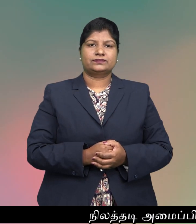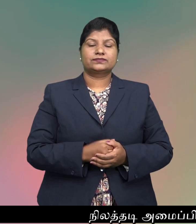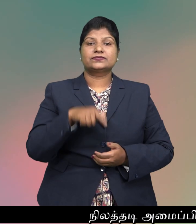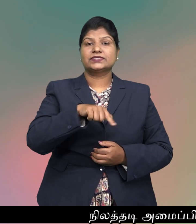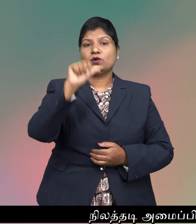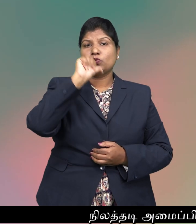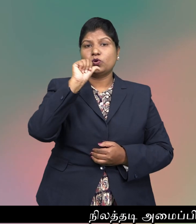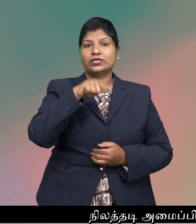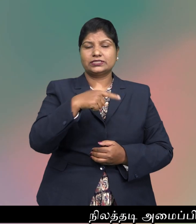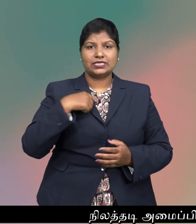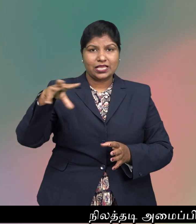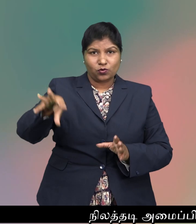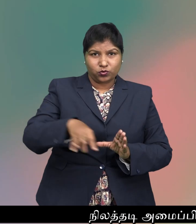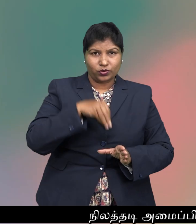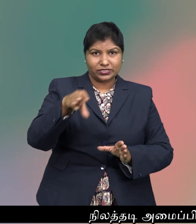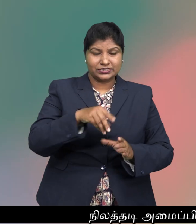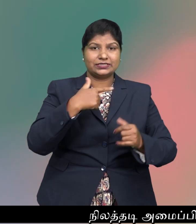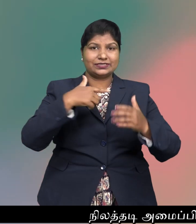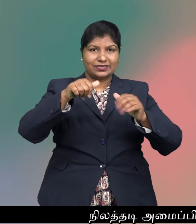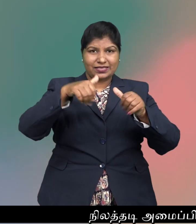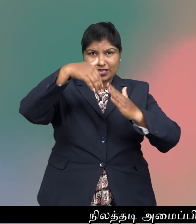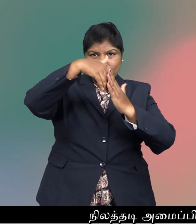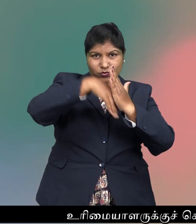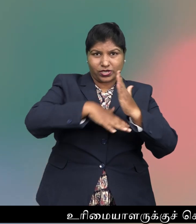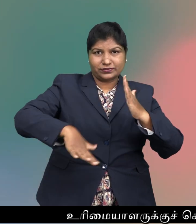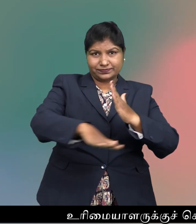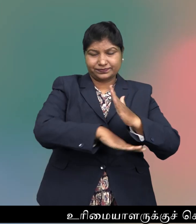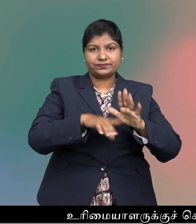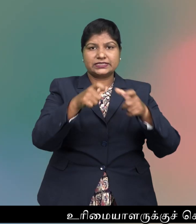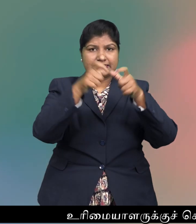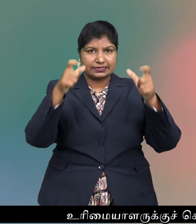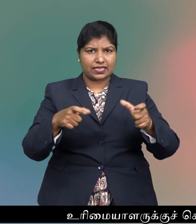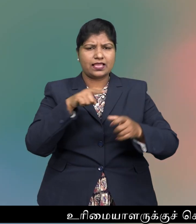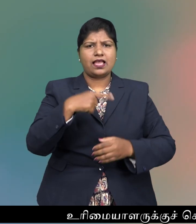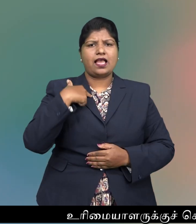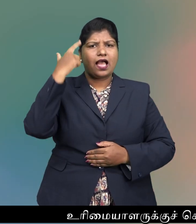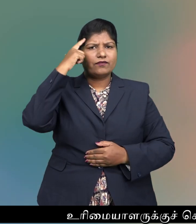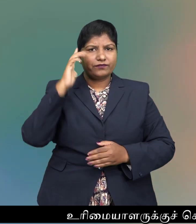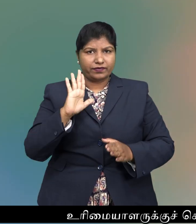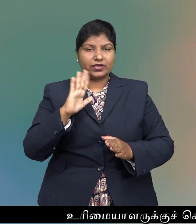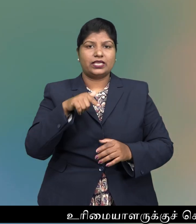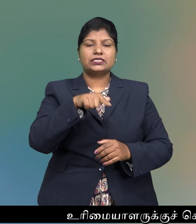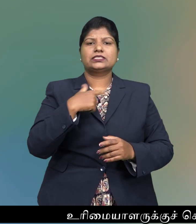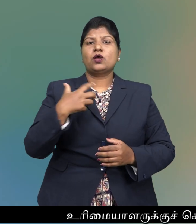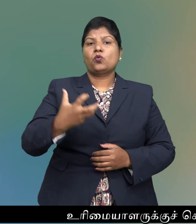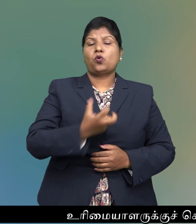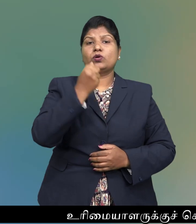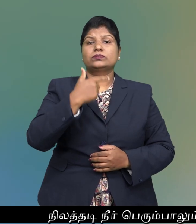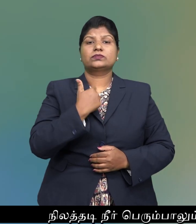நிலத்தடி அமைப்பிலிருந்து எடுக்கப்பட்ட நீர் நில உரிமையாளருக்கு சொந்தமானது என்று கருதப்பட்டது.